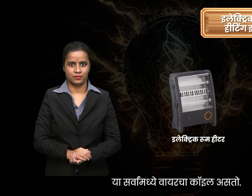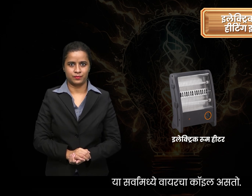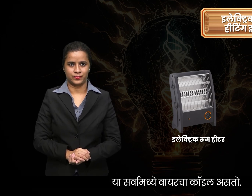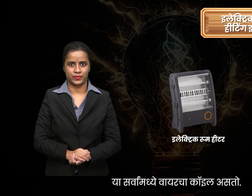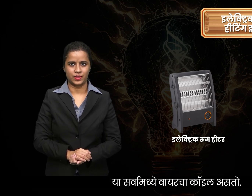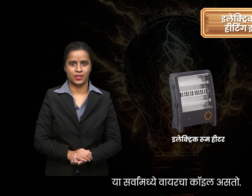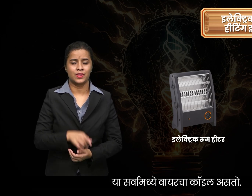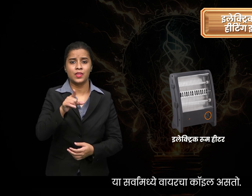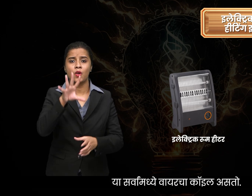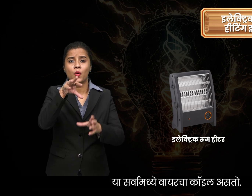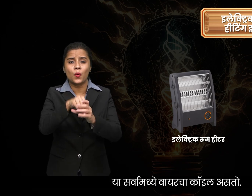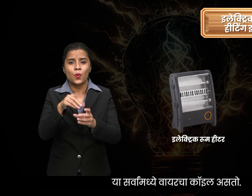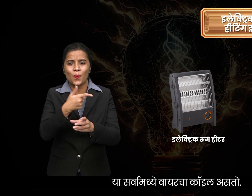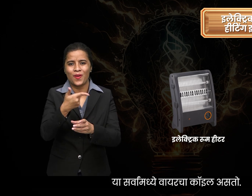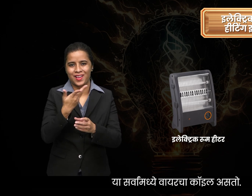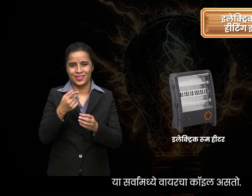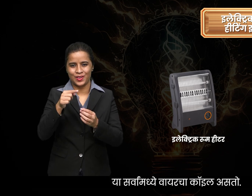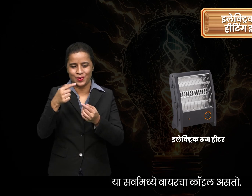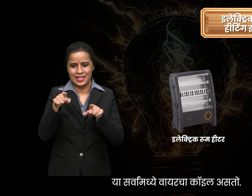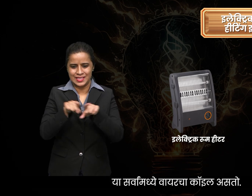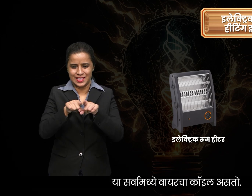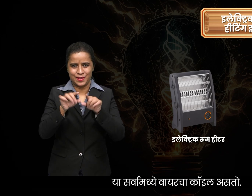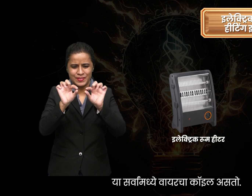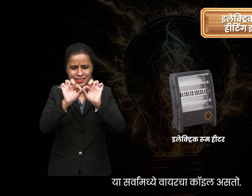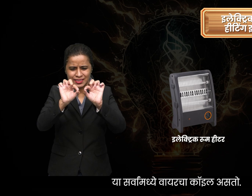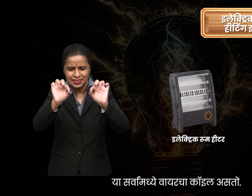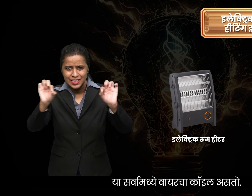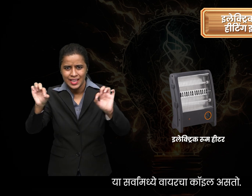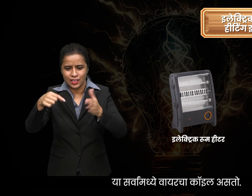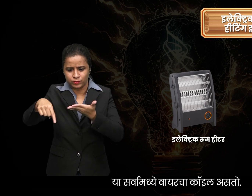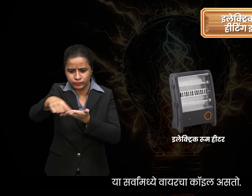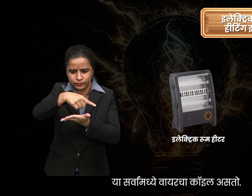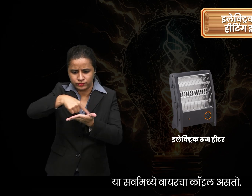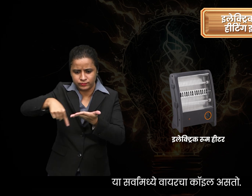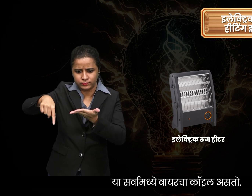या सर्वांमध्ये वायरचा कॉईल असतो.